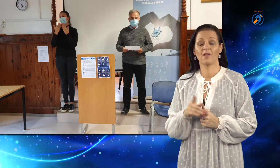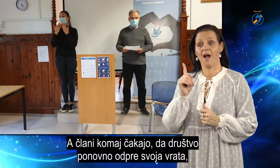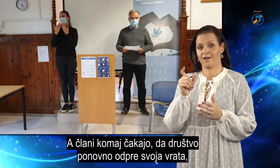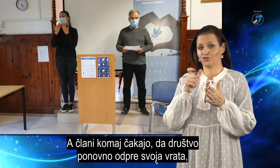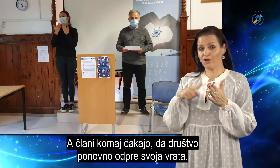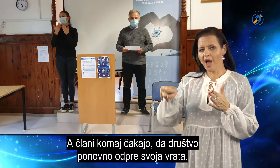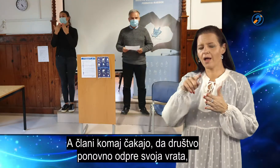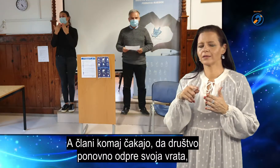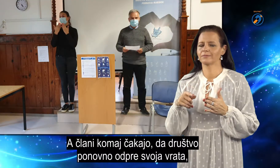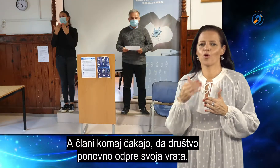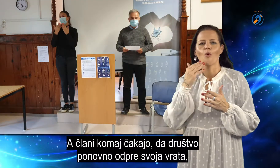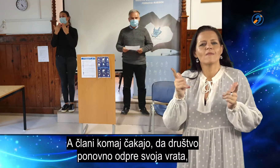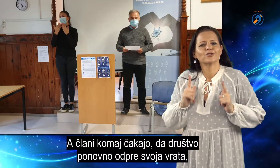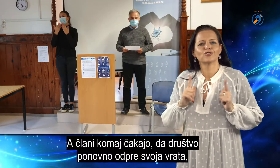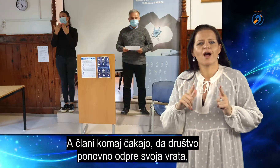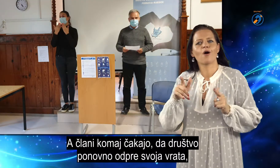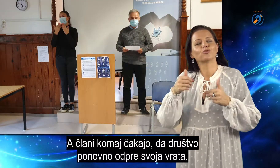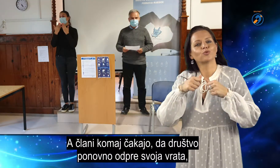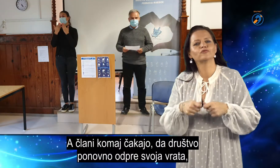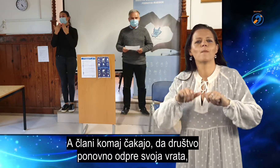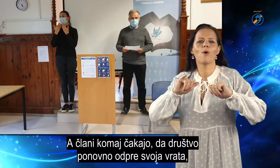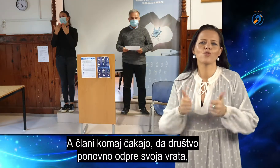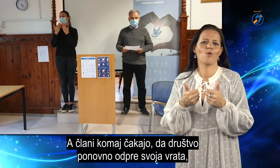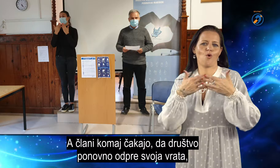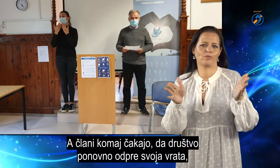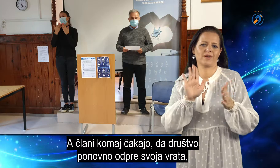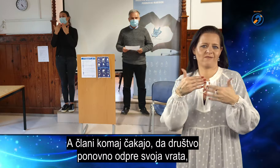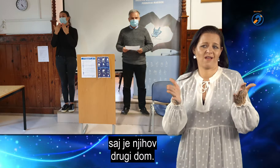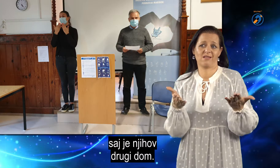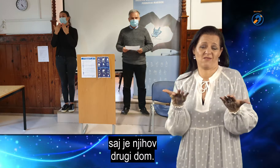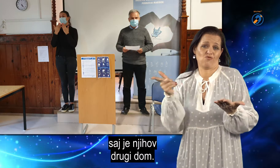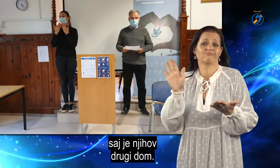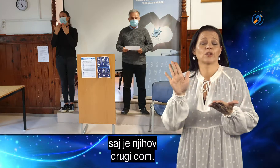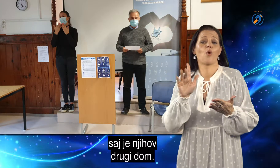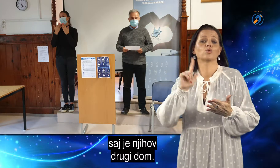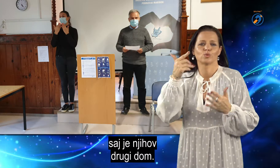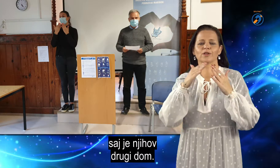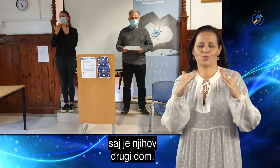A člani komaj čakajo, da društvo ponovno odpre svoja vrata, saj je njihov drugi dom.